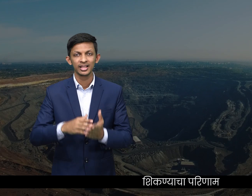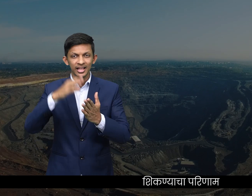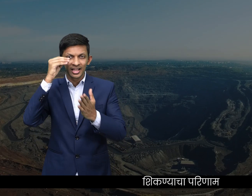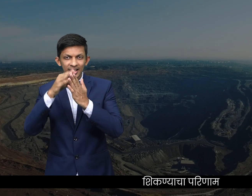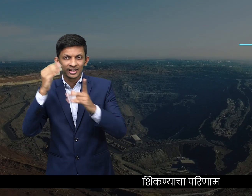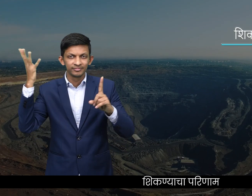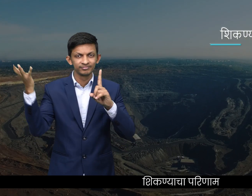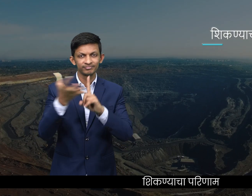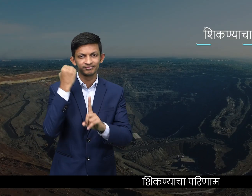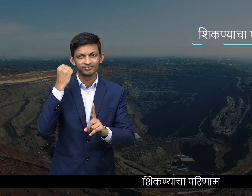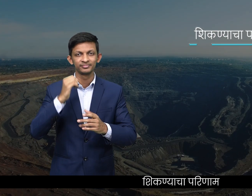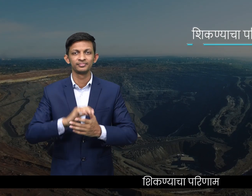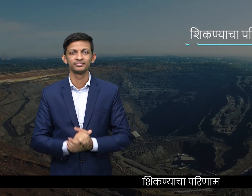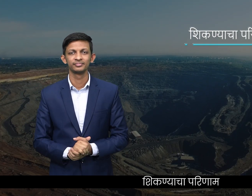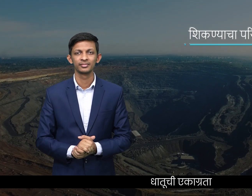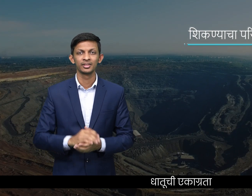शिकण्याचा परिणाम: